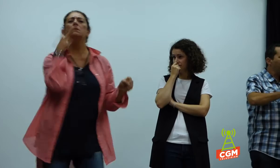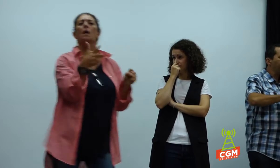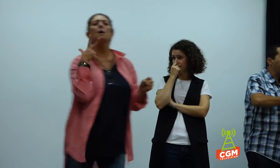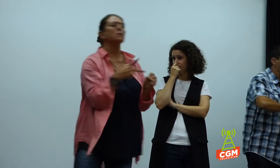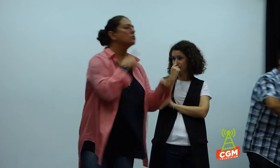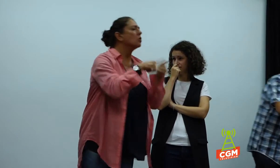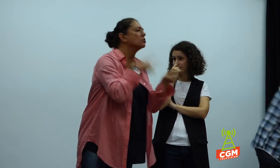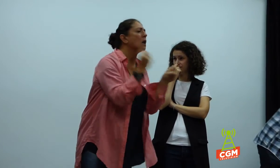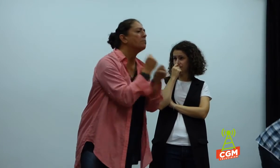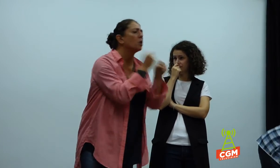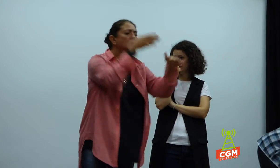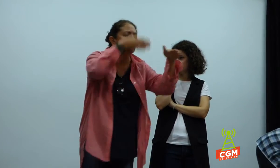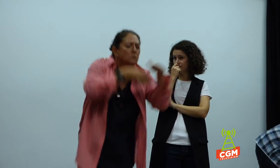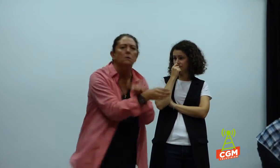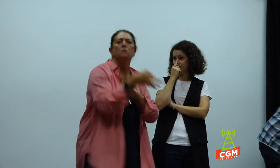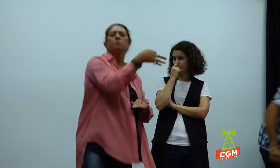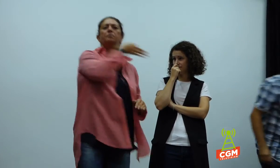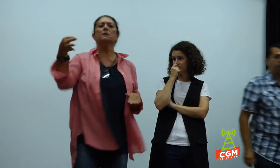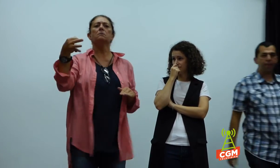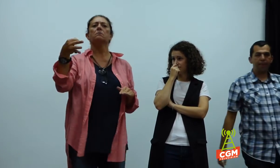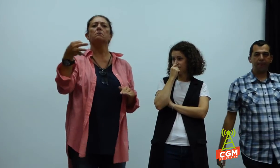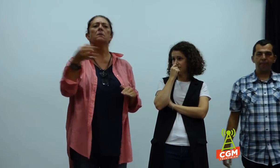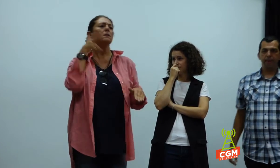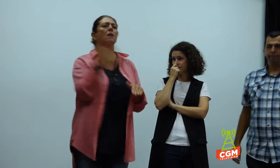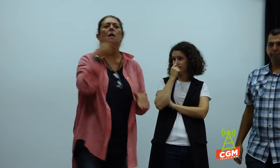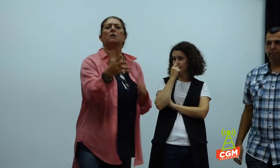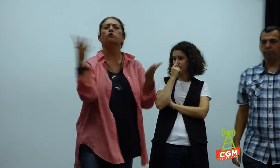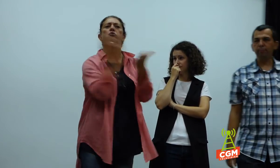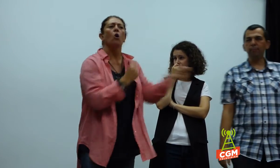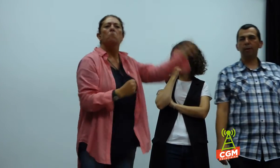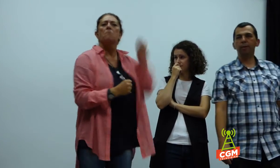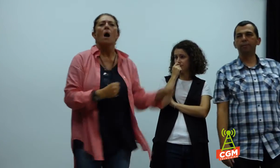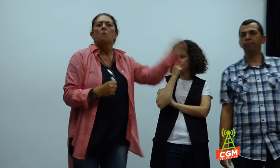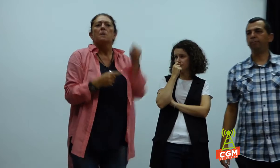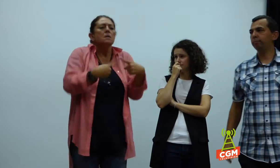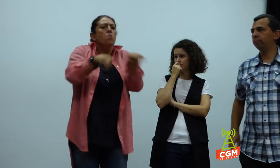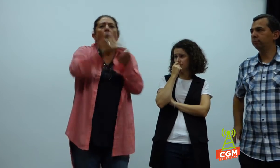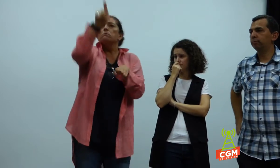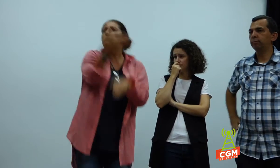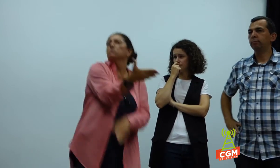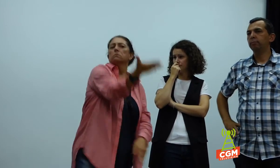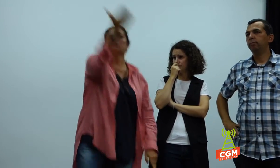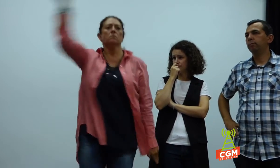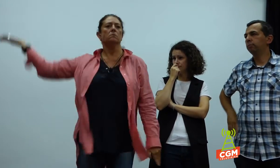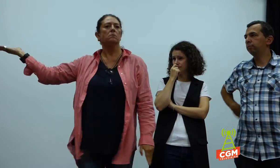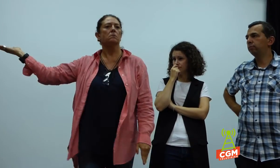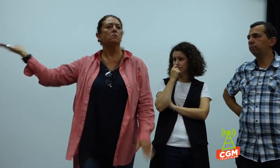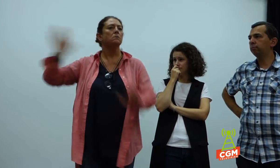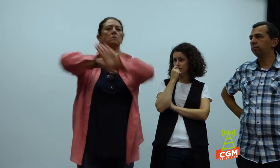intérprete porque es mi derecho. Necesito acceder al trabajo, necesito muchas otras cosas. Y es mi derecho que me pongan un